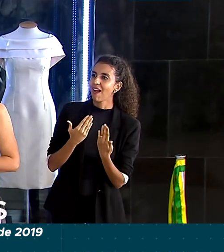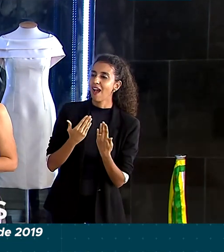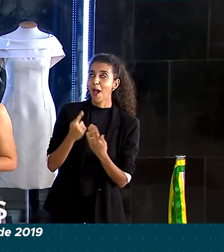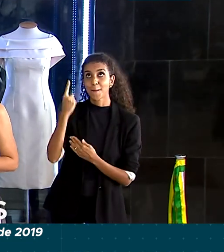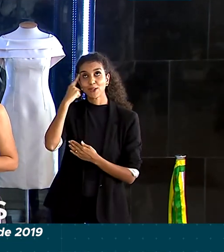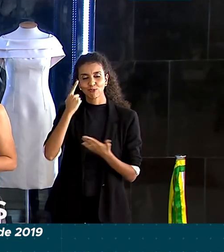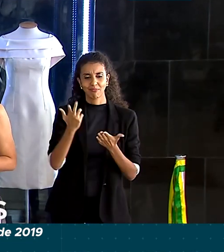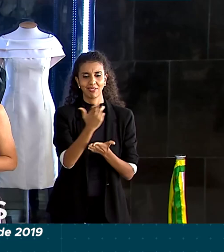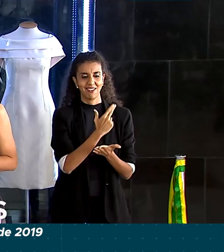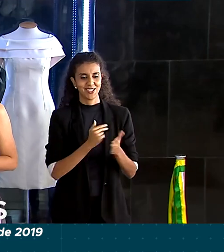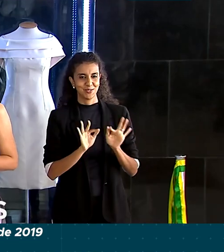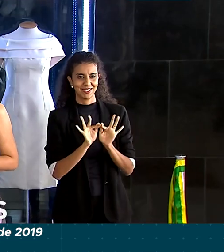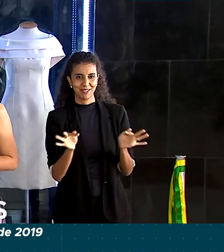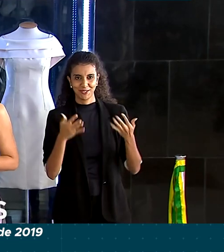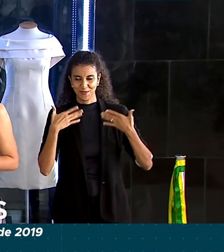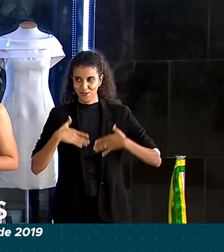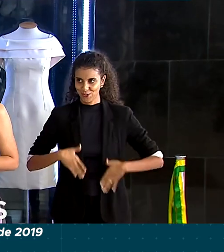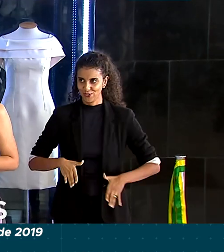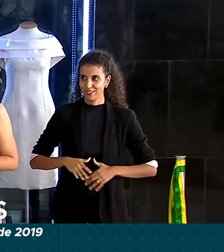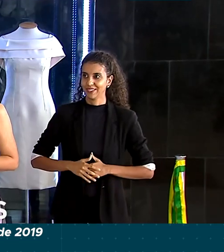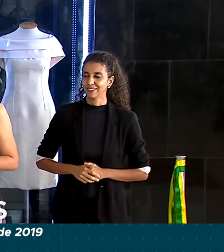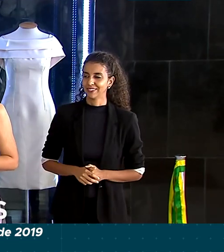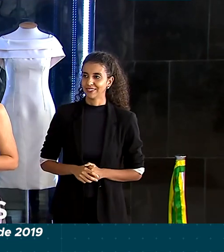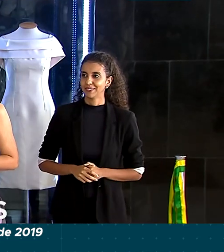do vestido. Ela